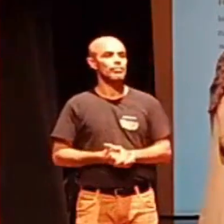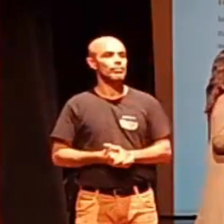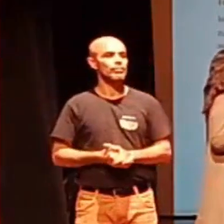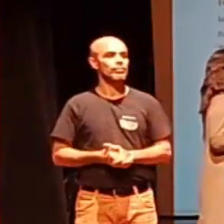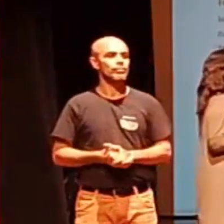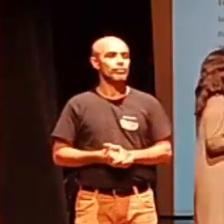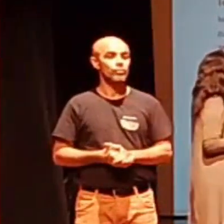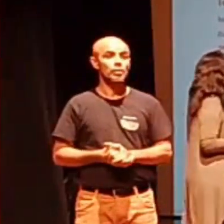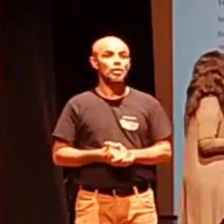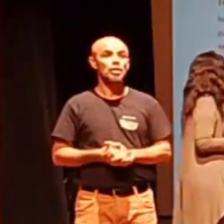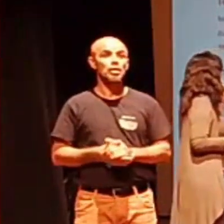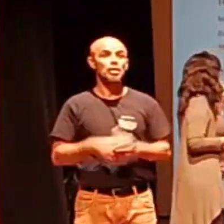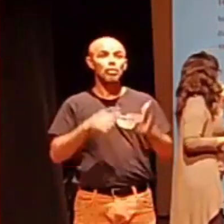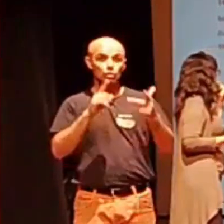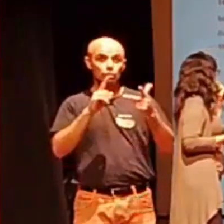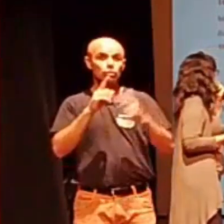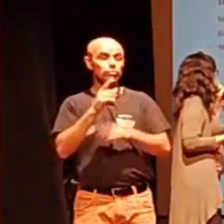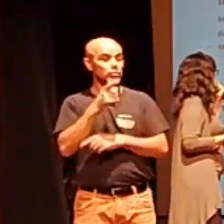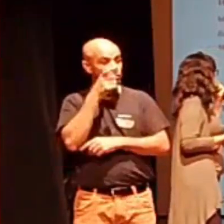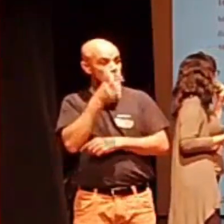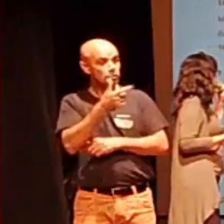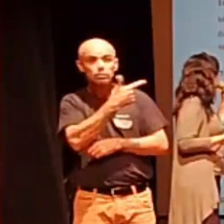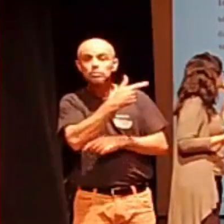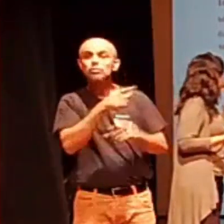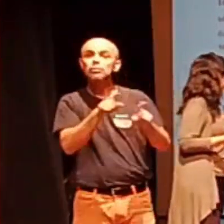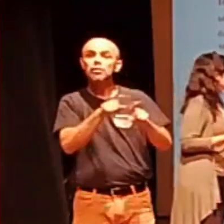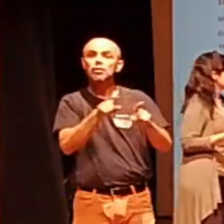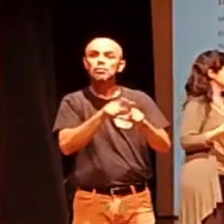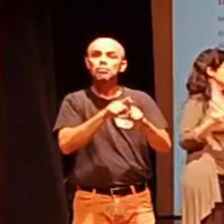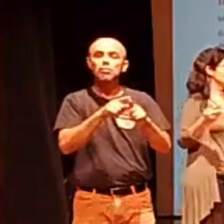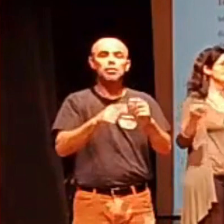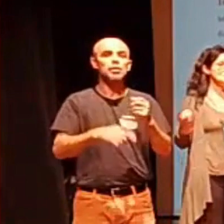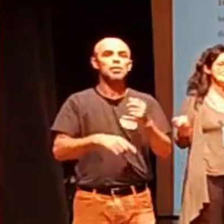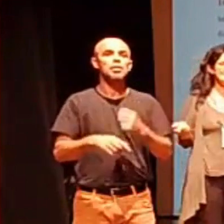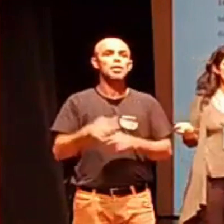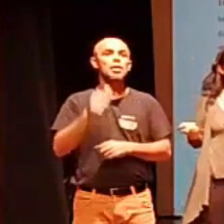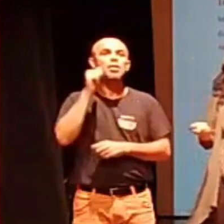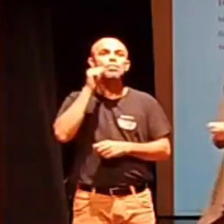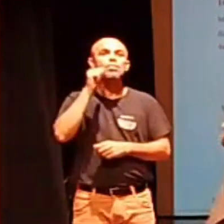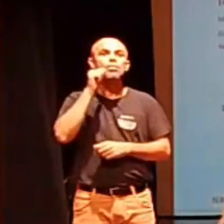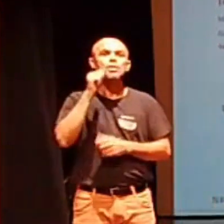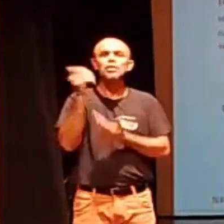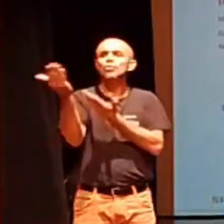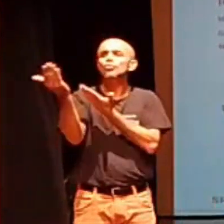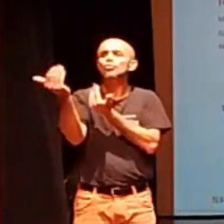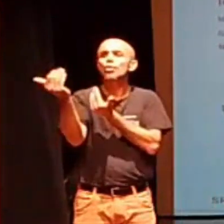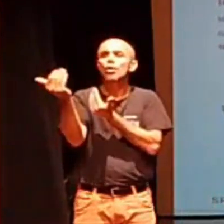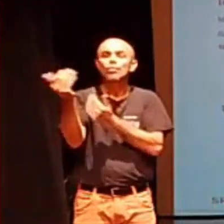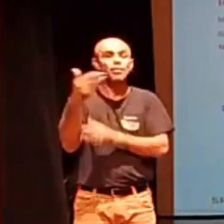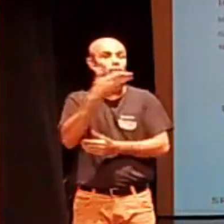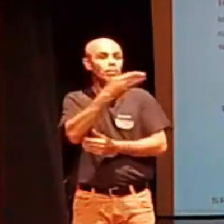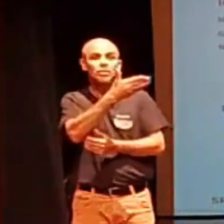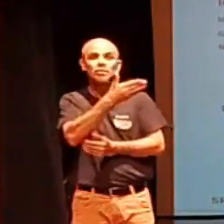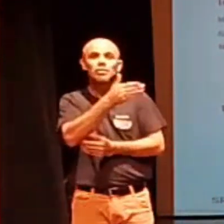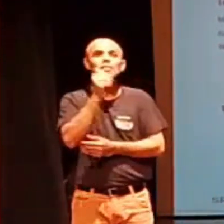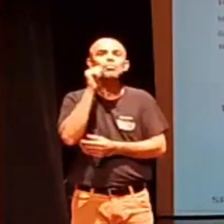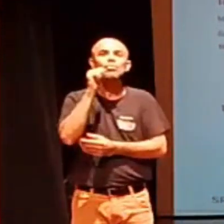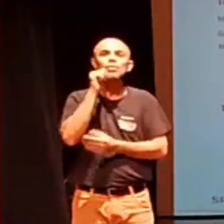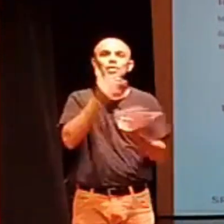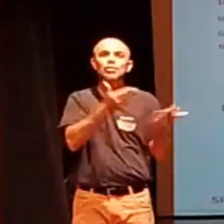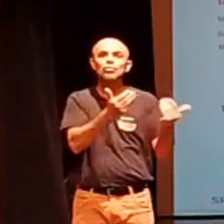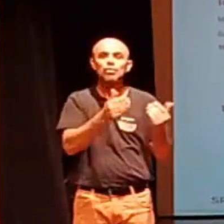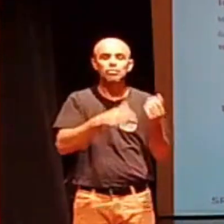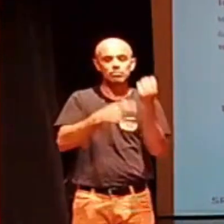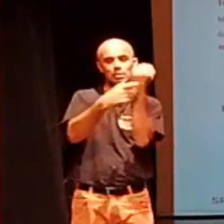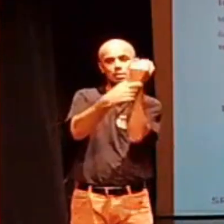Uma outra coisa interessante é a escoliose nas mulheres adolescentes, né? Quem já não viu um adolescente que tem aquela